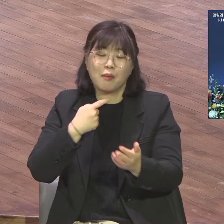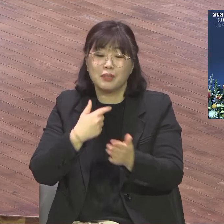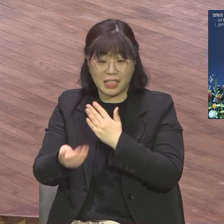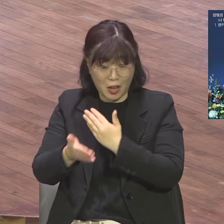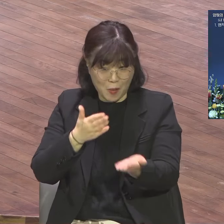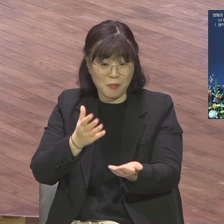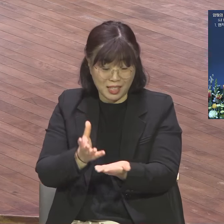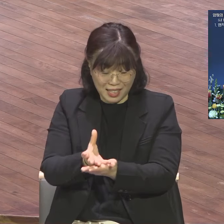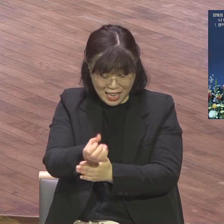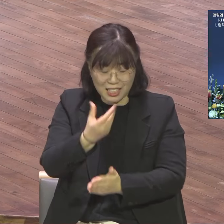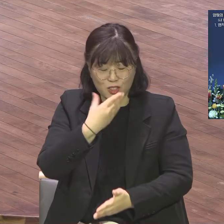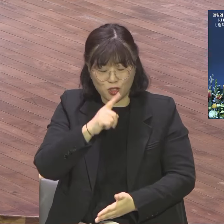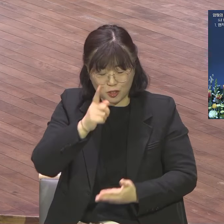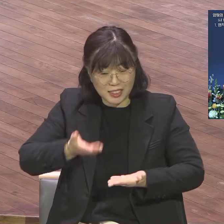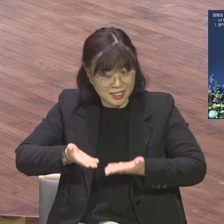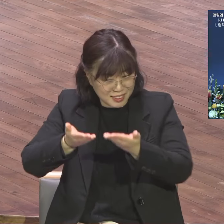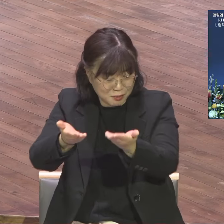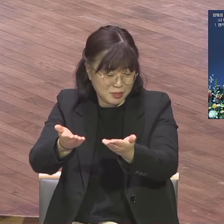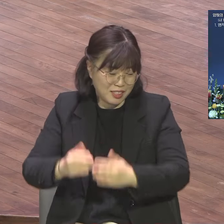영적